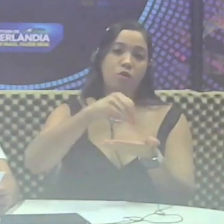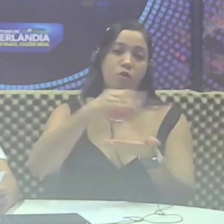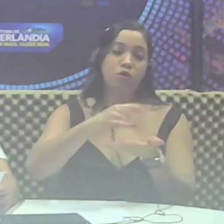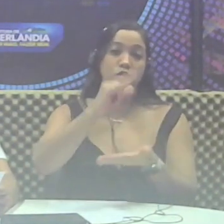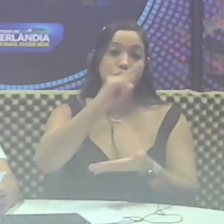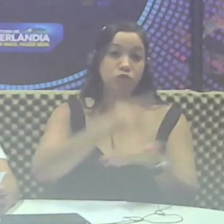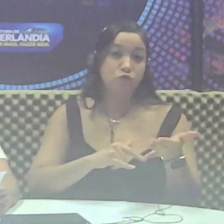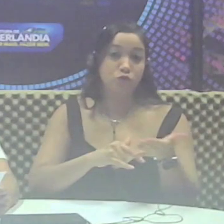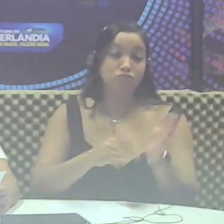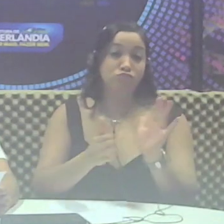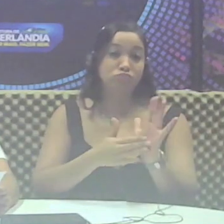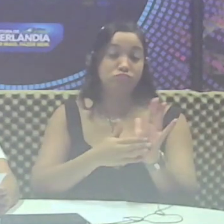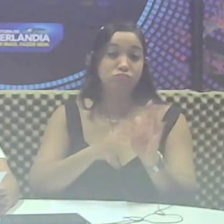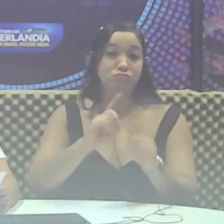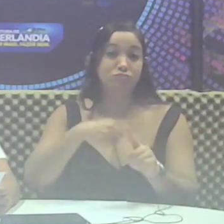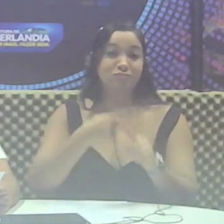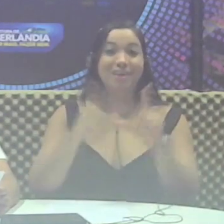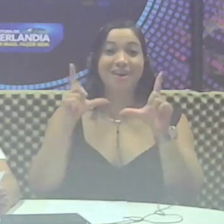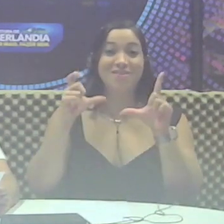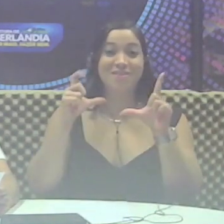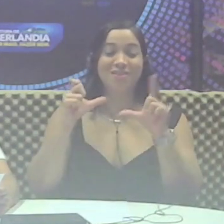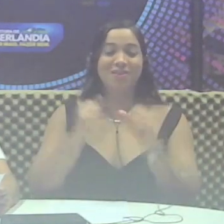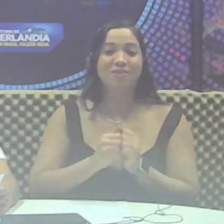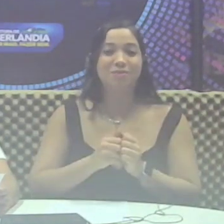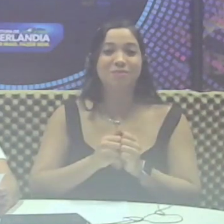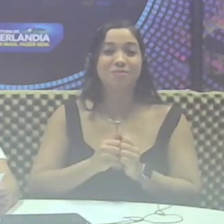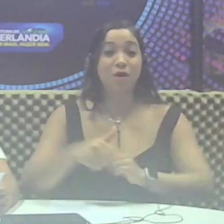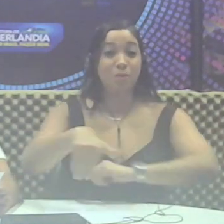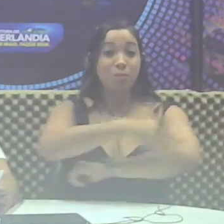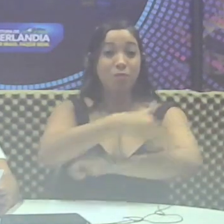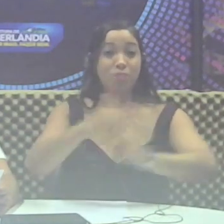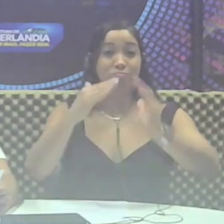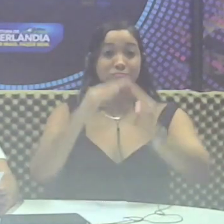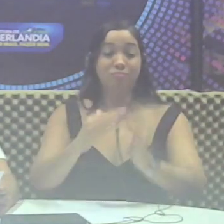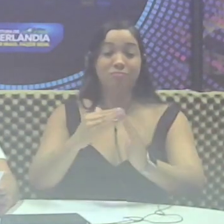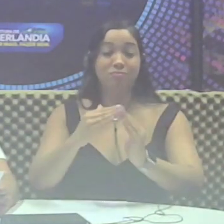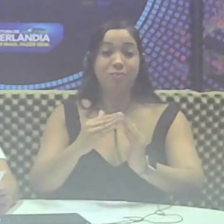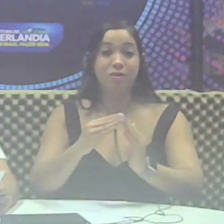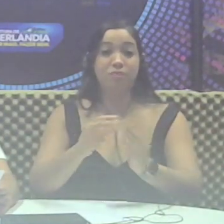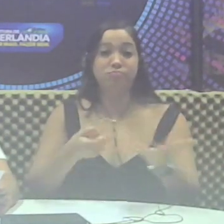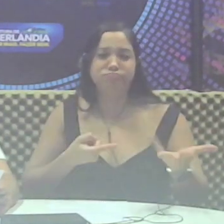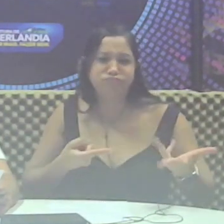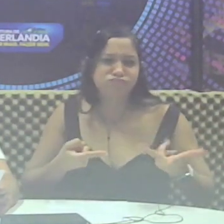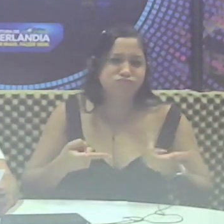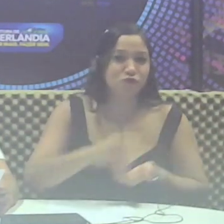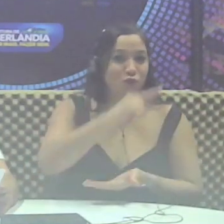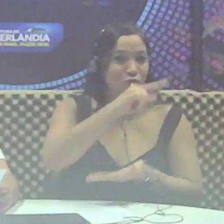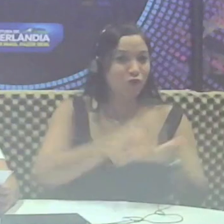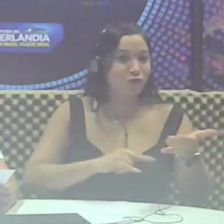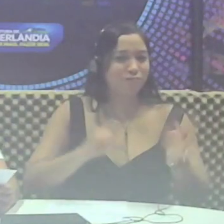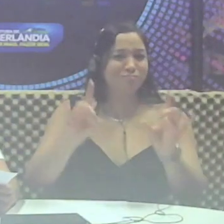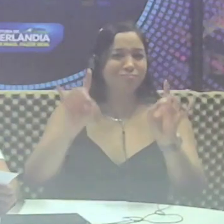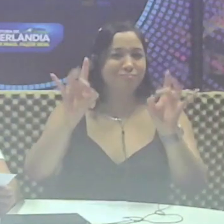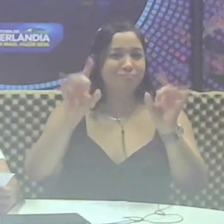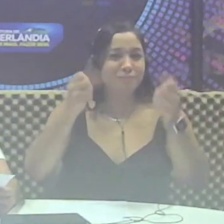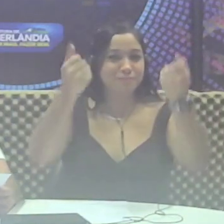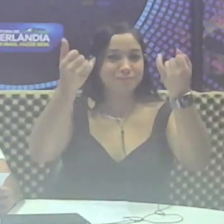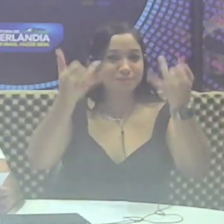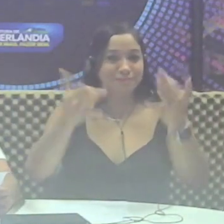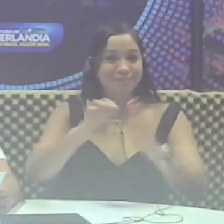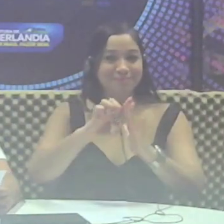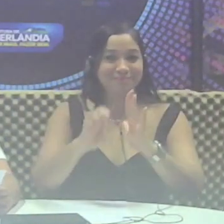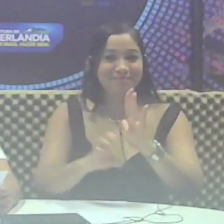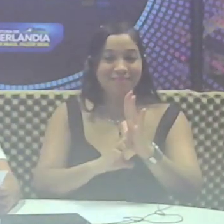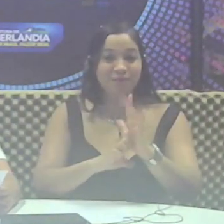identificação do proponente com foto, comprovante de domicílio atualizado, entre outros documentos especificados no